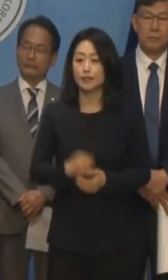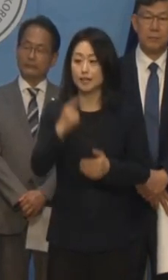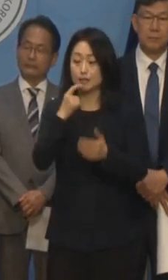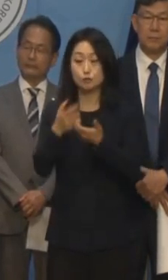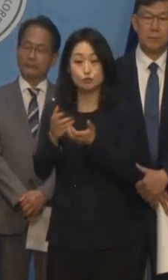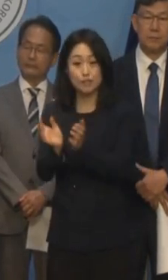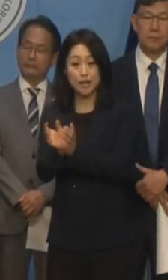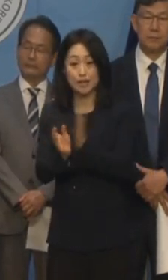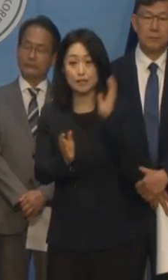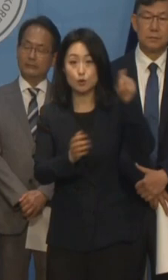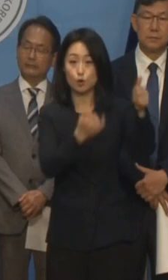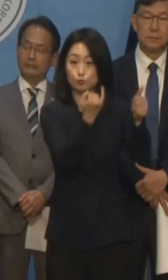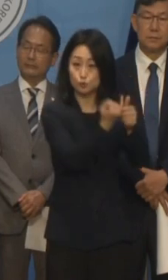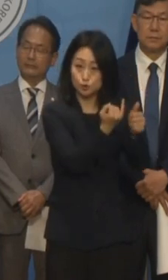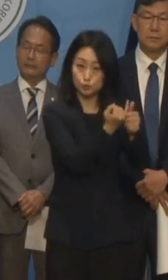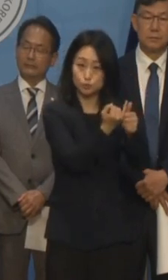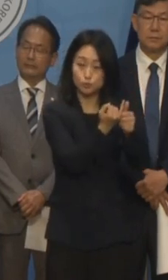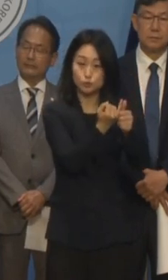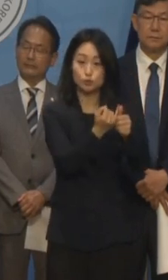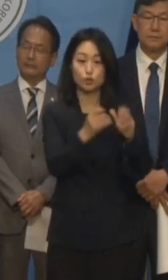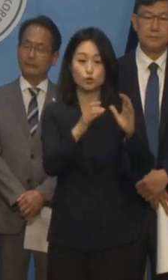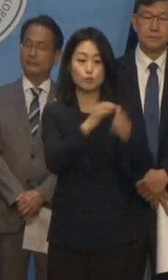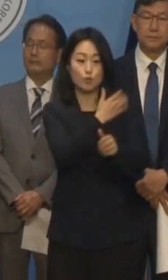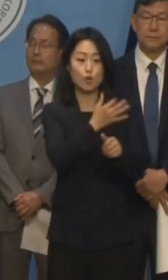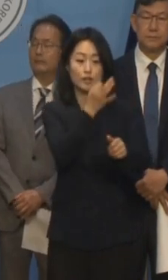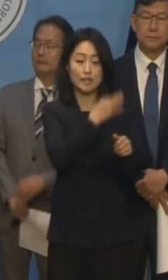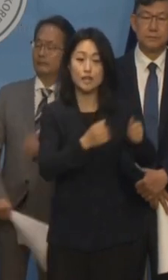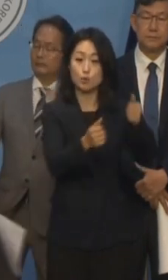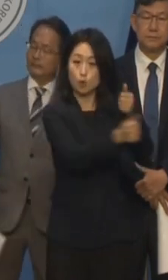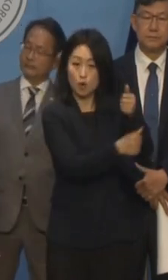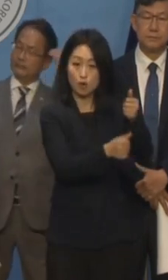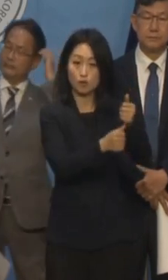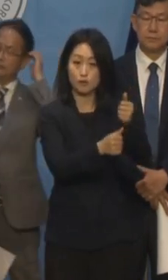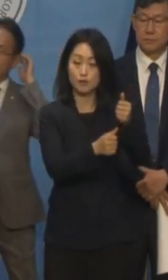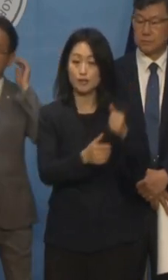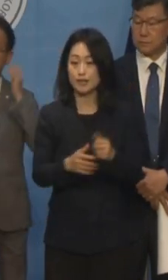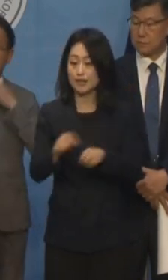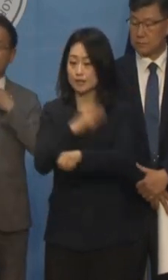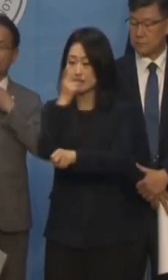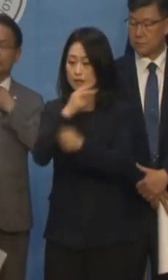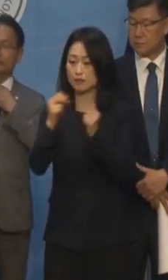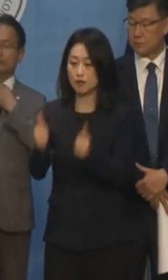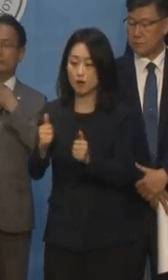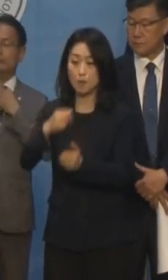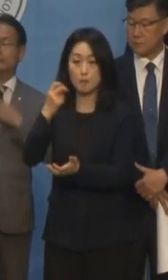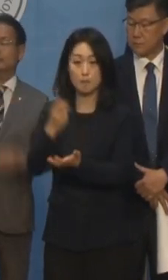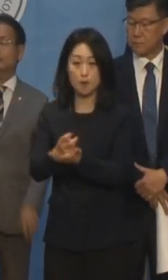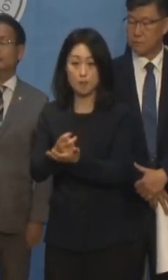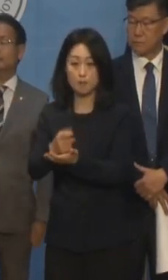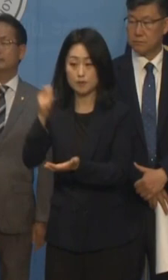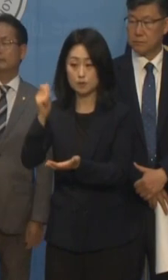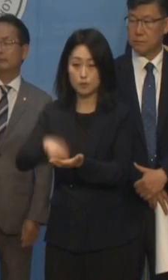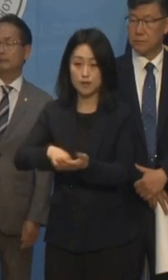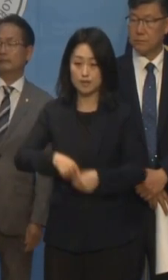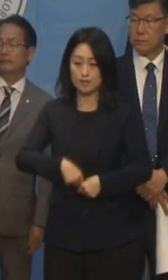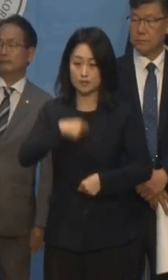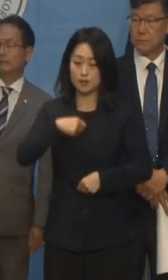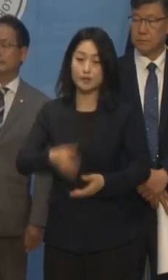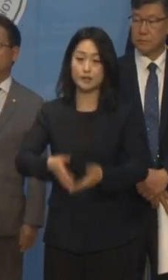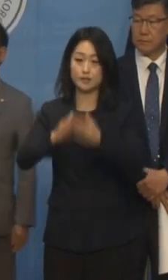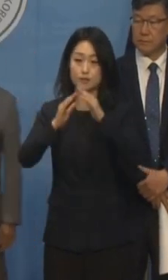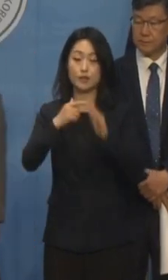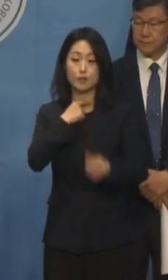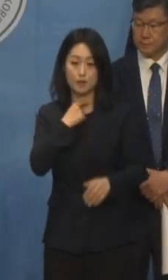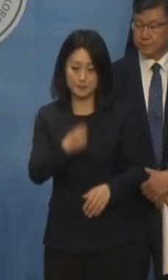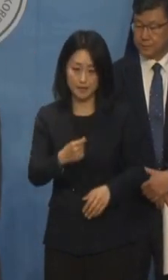민주당은 대통령 부부와 국민권익위에 대한 특검법으로 반드시 정의를 바로 세우도록 하겠습니다.